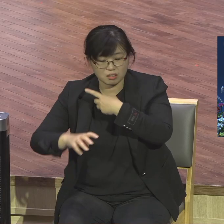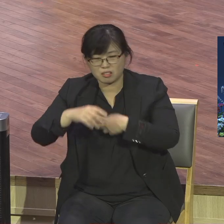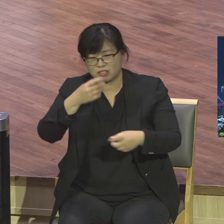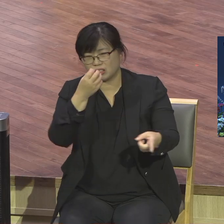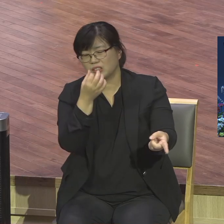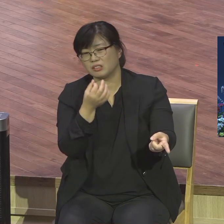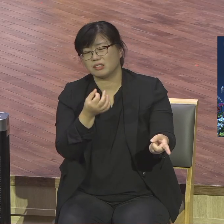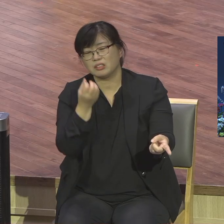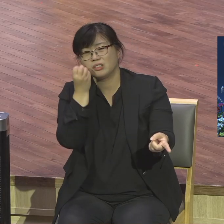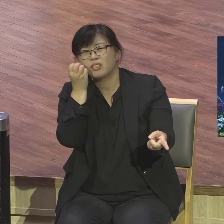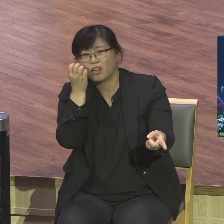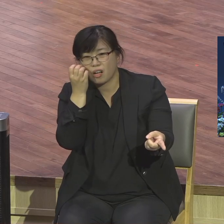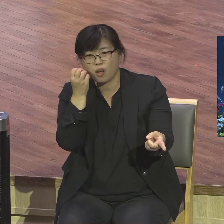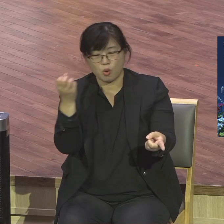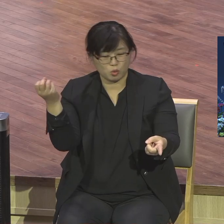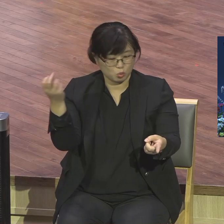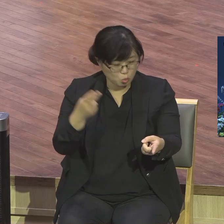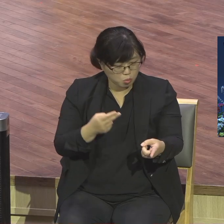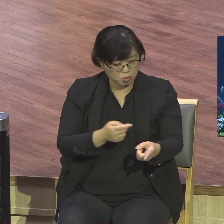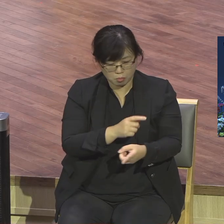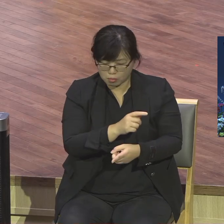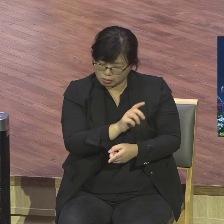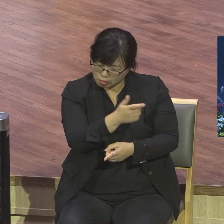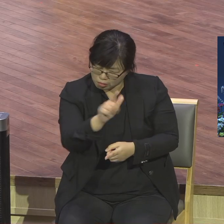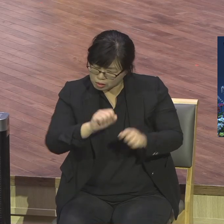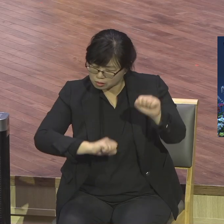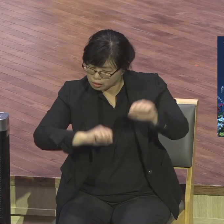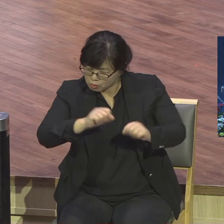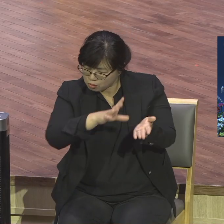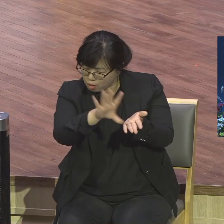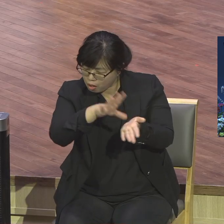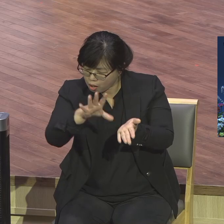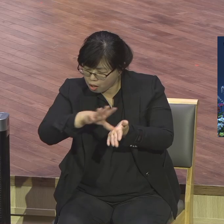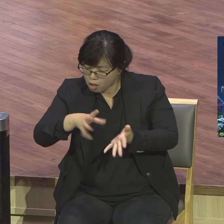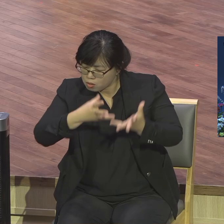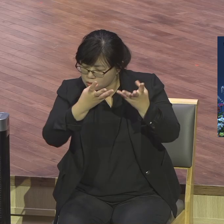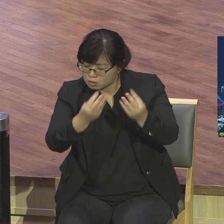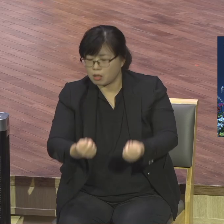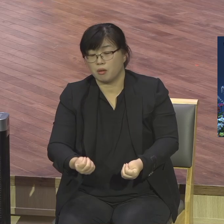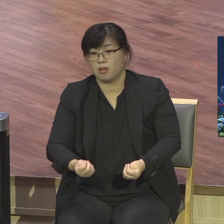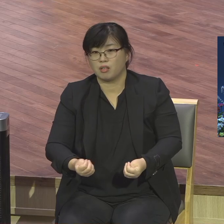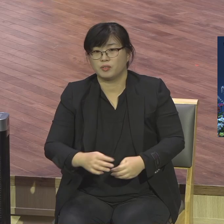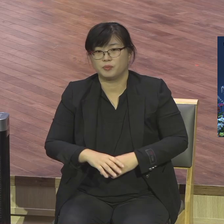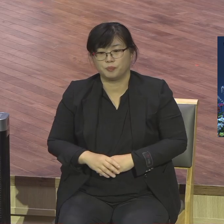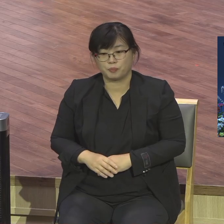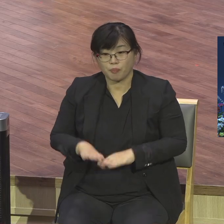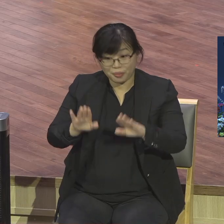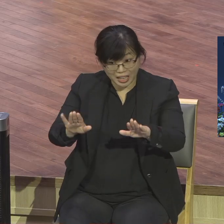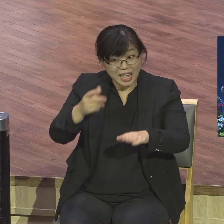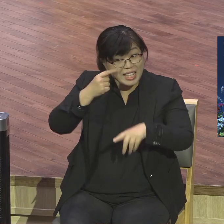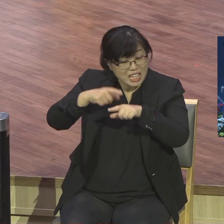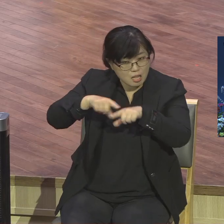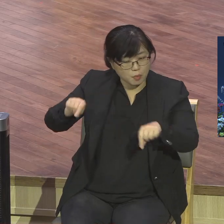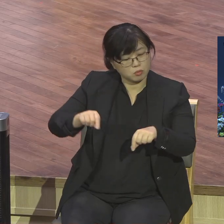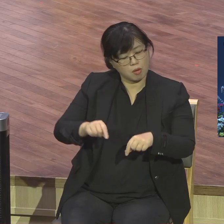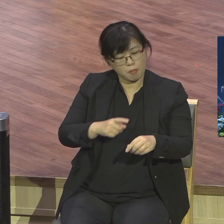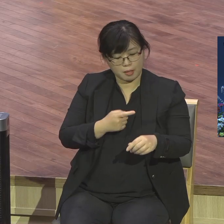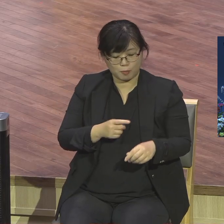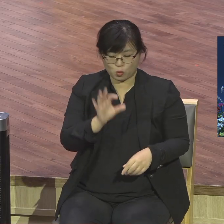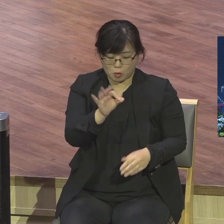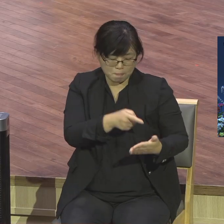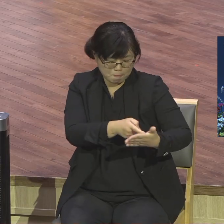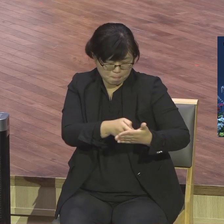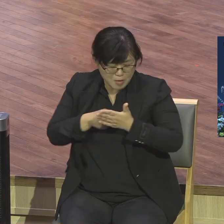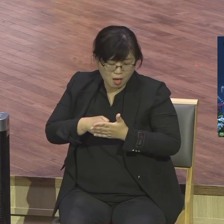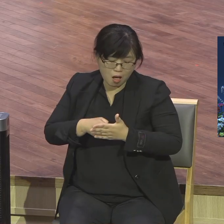저 사람들 얼마나 건면하냐 국가에서 코로나 돈 주잖아요 일본이 돈을 주잖아요 돈 절대 안